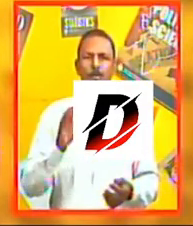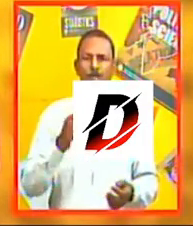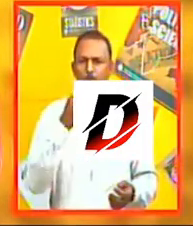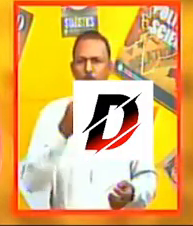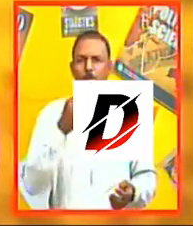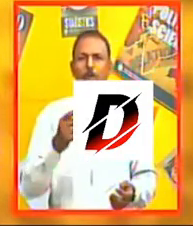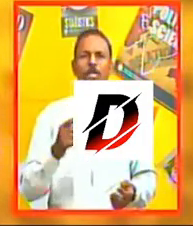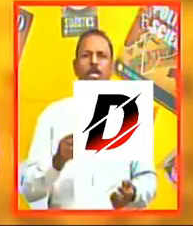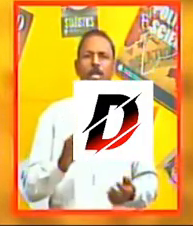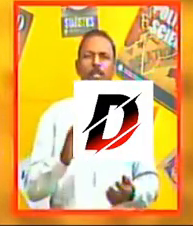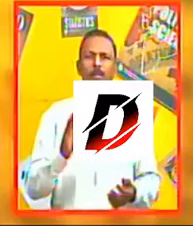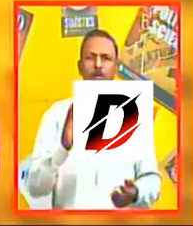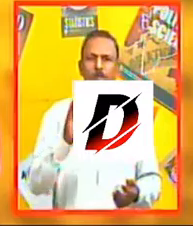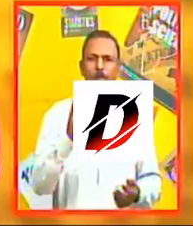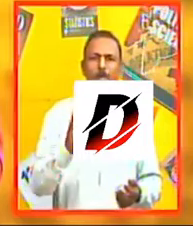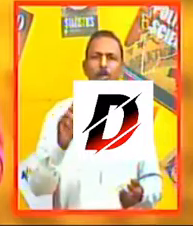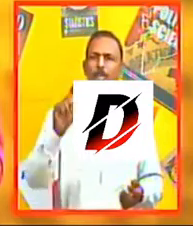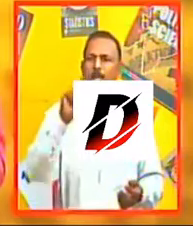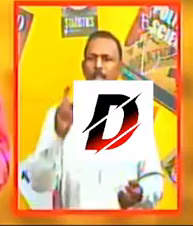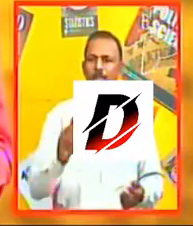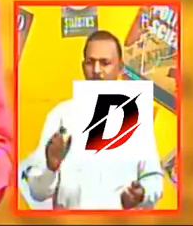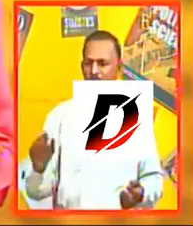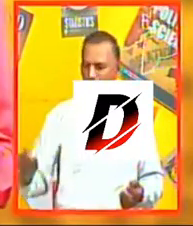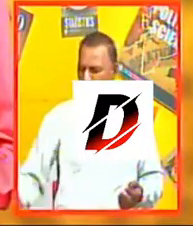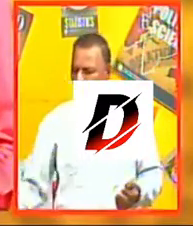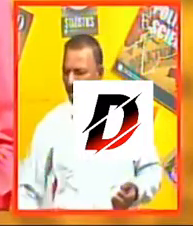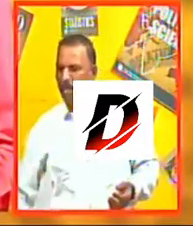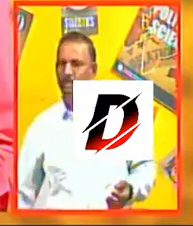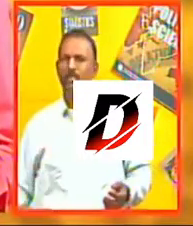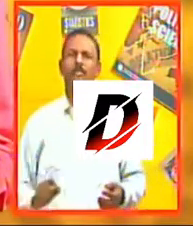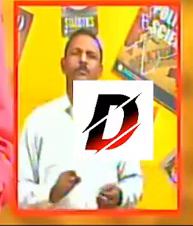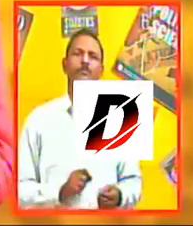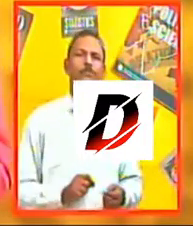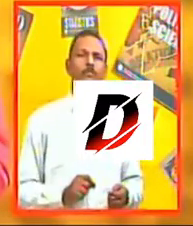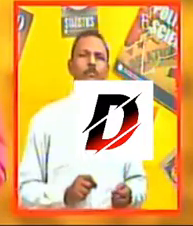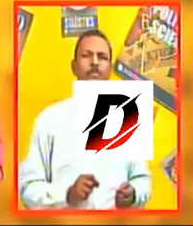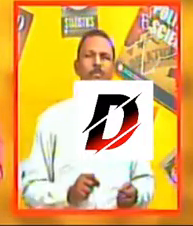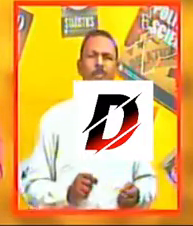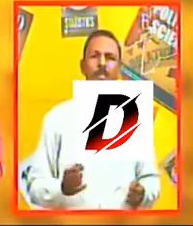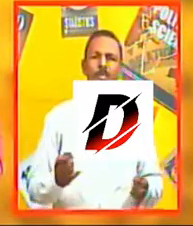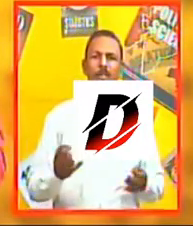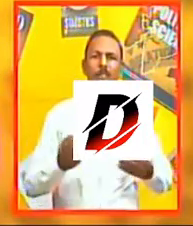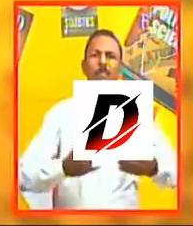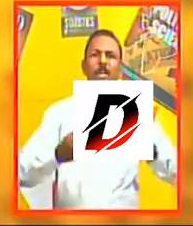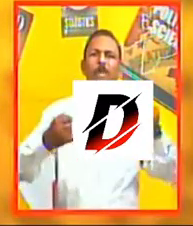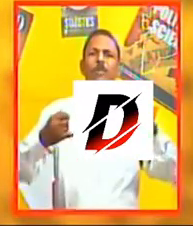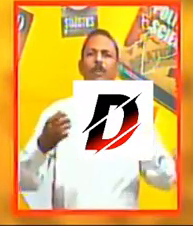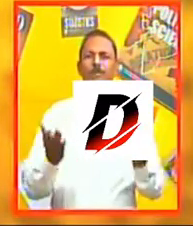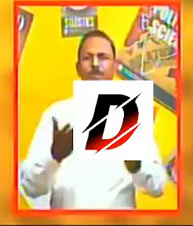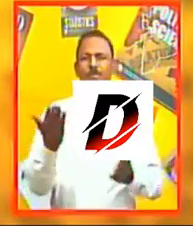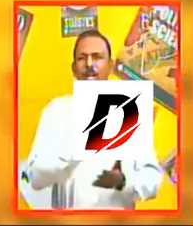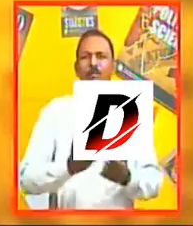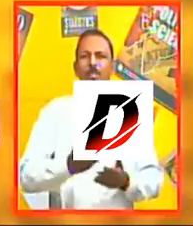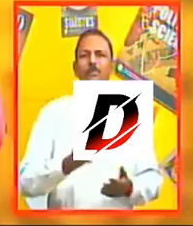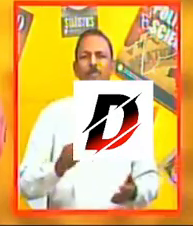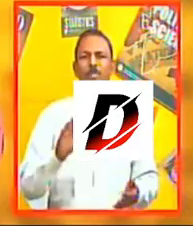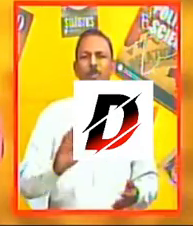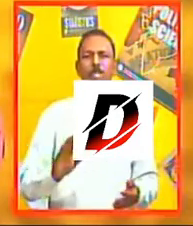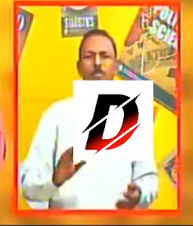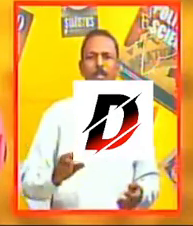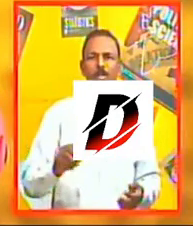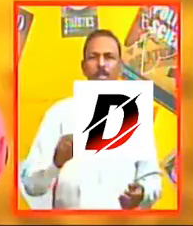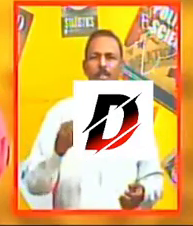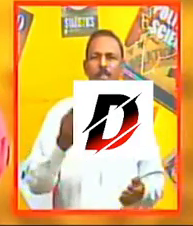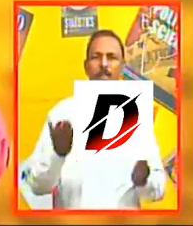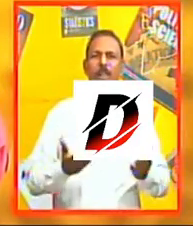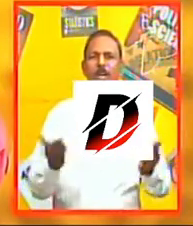சொல்லப்படுகின்ற முக்கியமான வினாக்களை நோட்டில் குறித்து கொள்ள வேண்டும். வரைபடம் சம்பந்தமான இடங்களை சொல்லுகின்ற